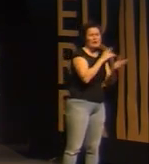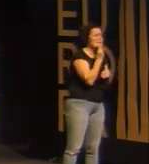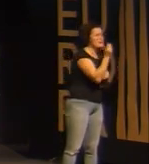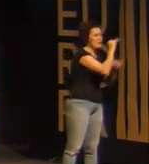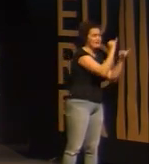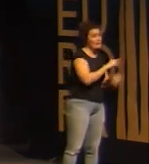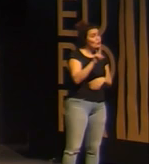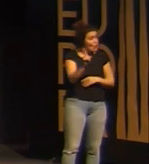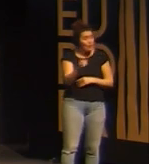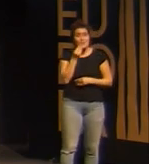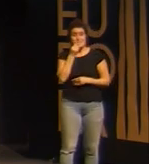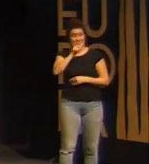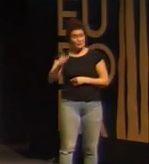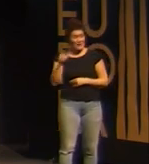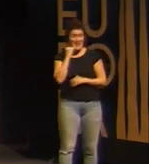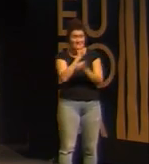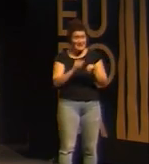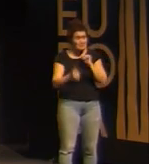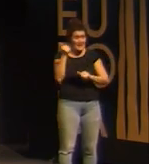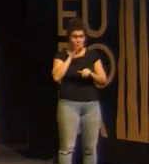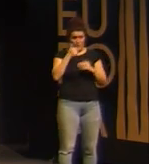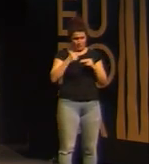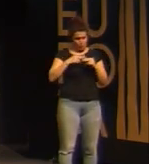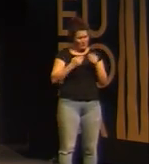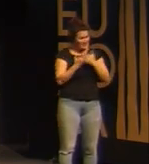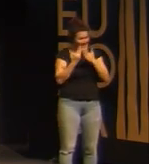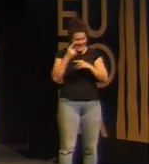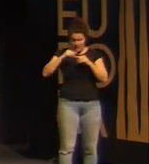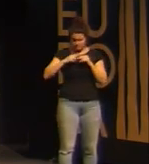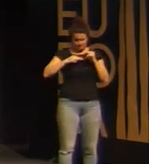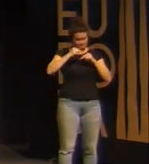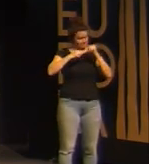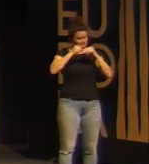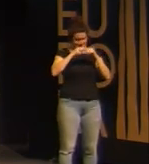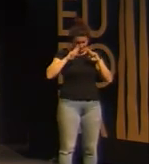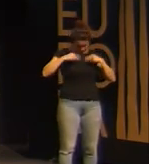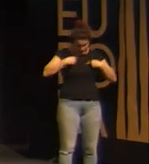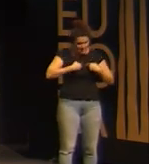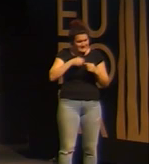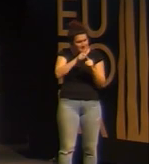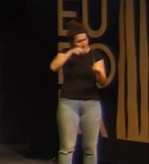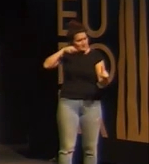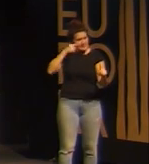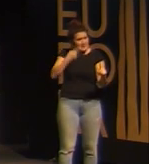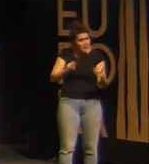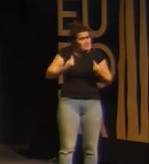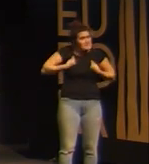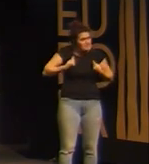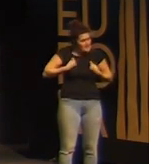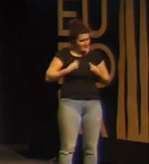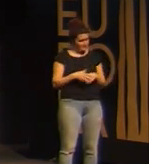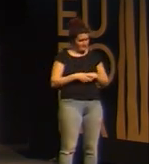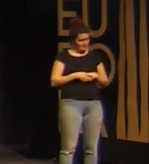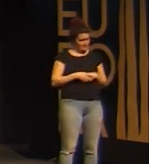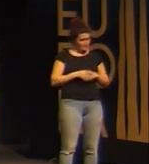mucho más feliz aquel que construye cada uno de sus días desde la perspectiva del vivir exclusivamente